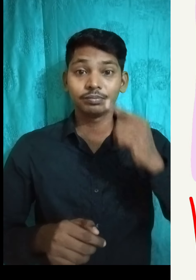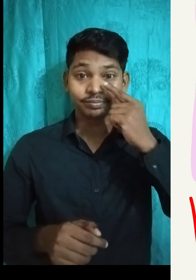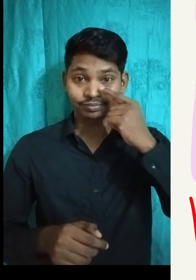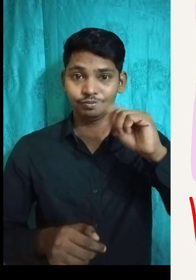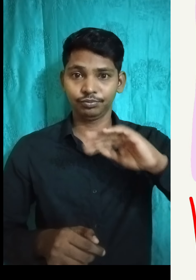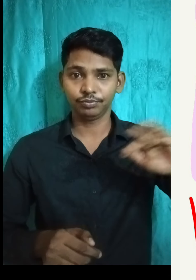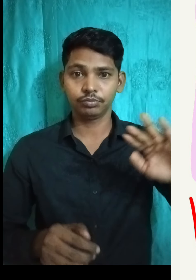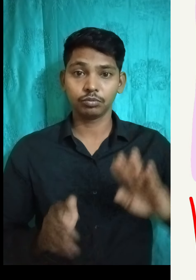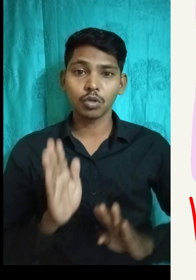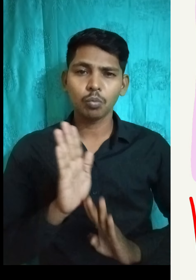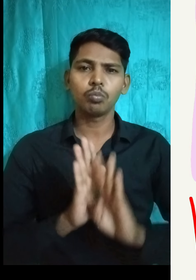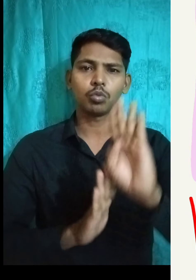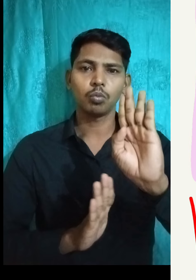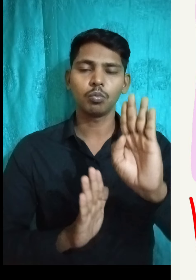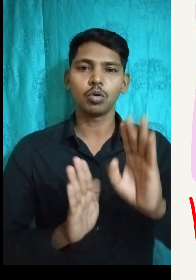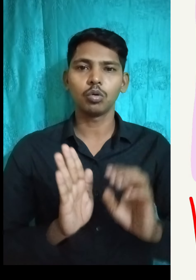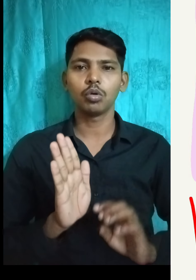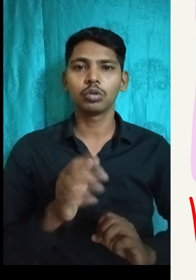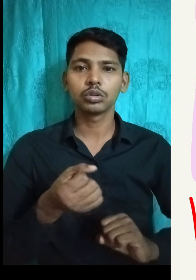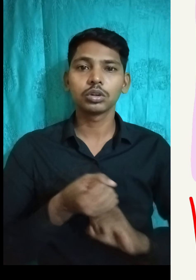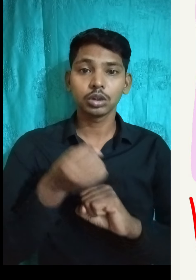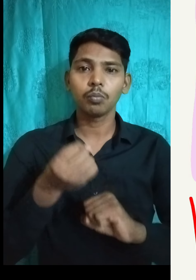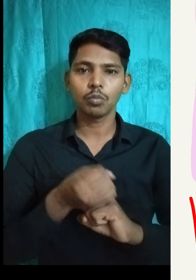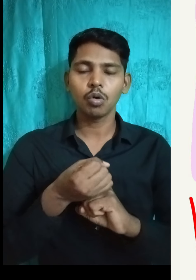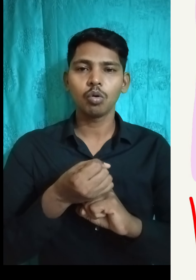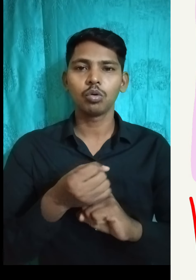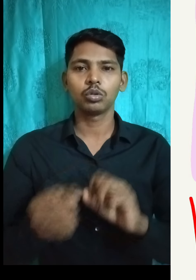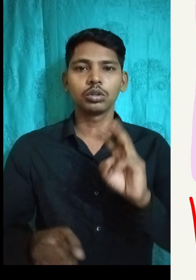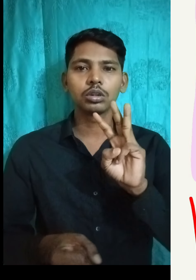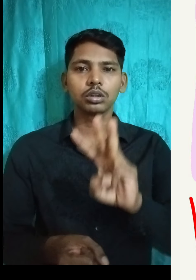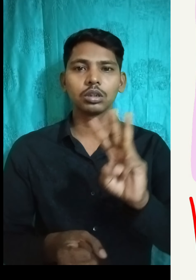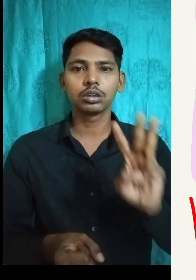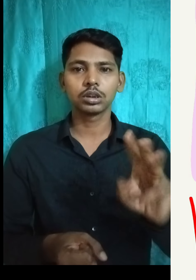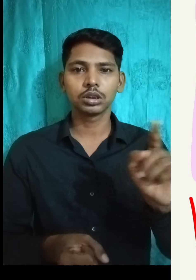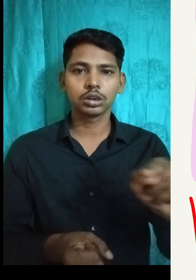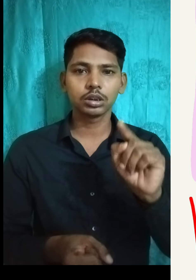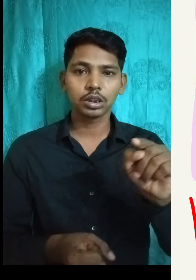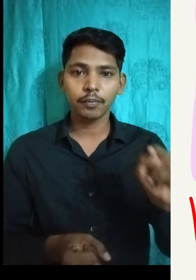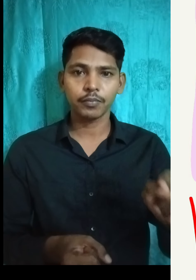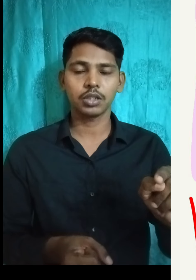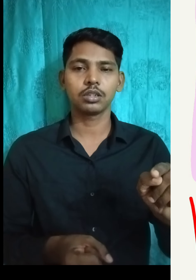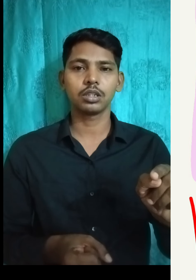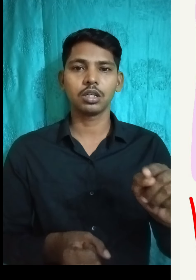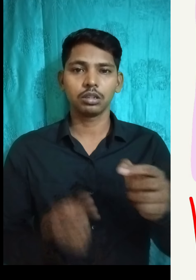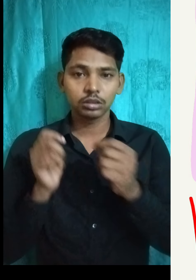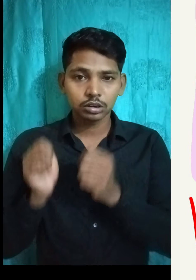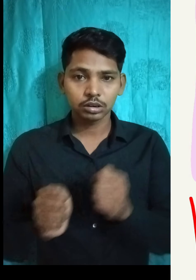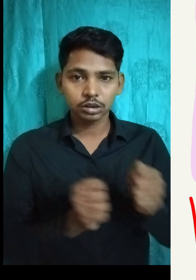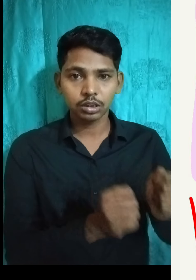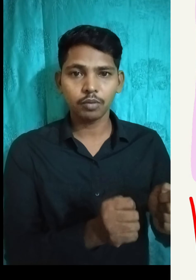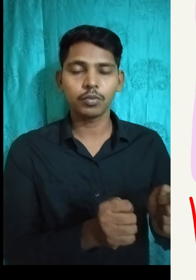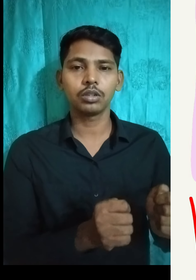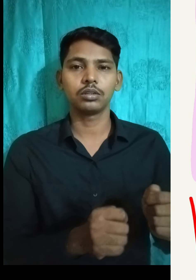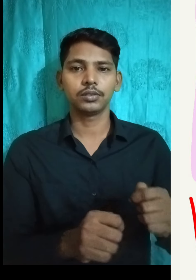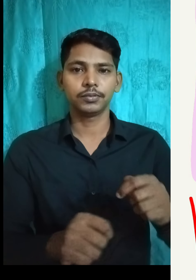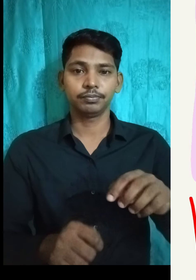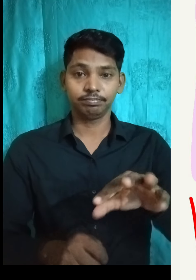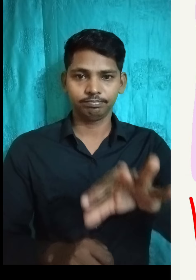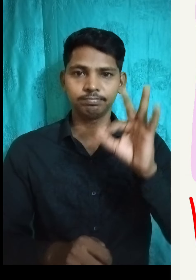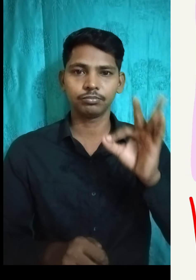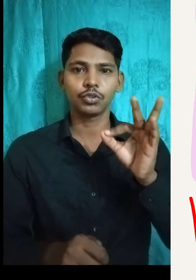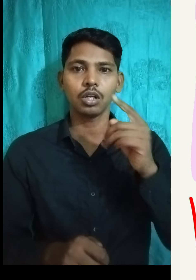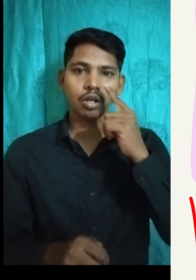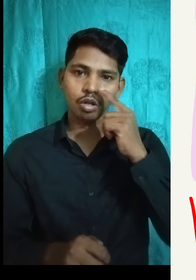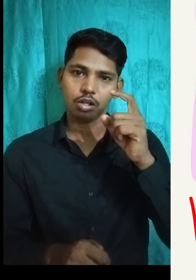तो उनको नामांकन के लिए अवसर देते हैं। तो जो भी माता पिता और